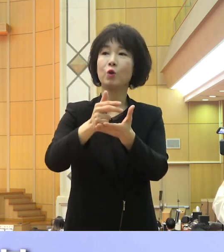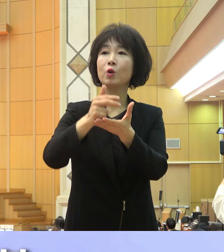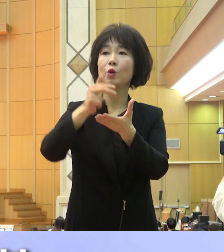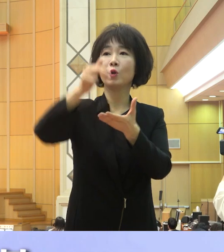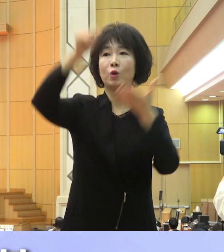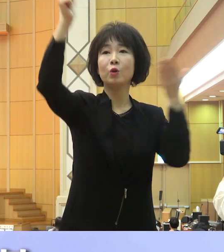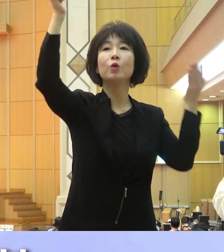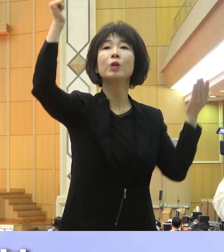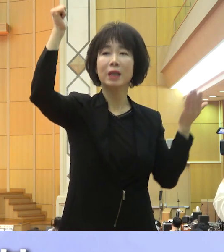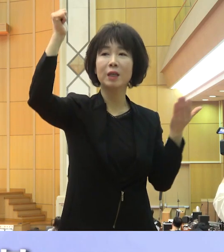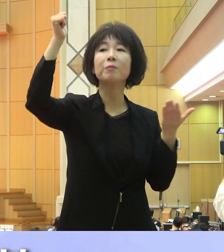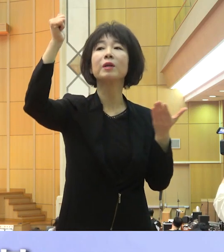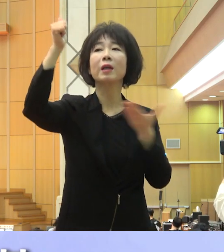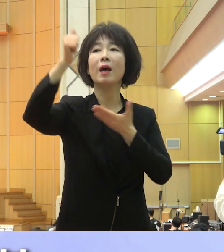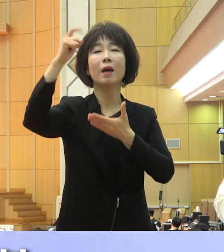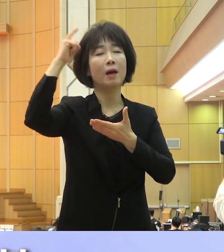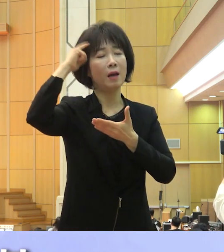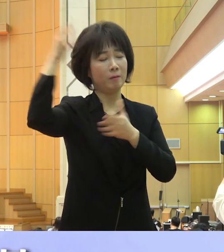나는